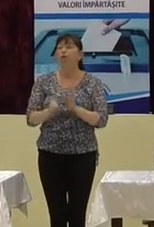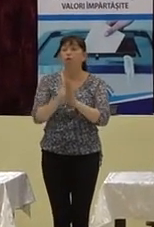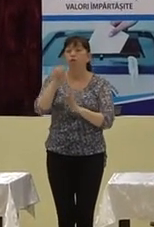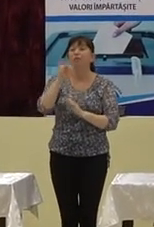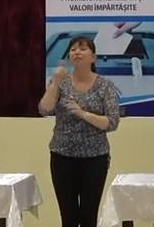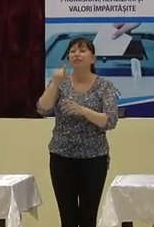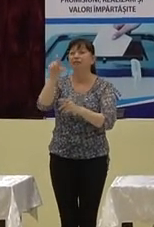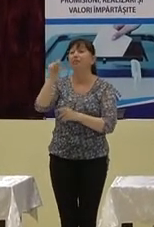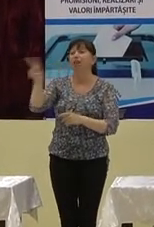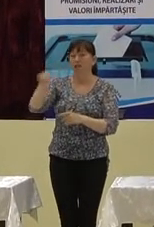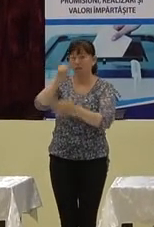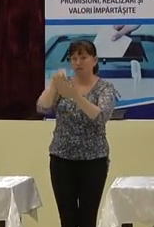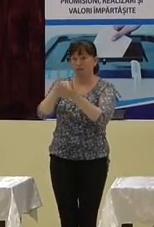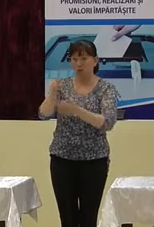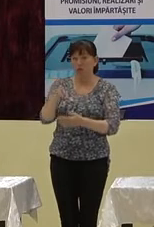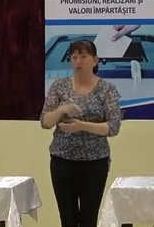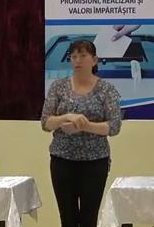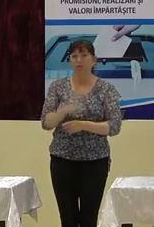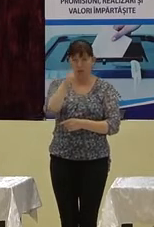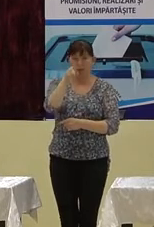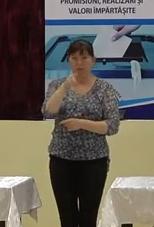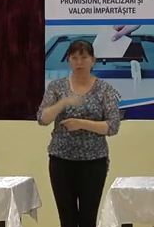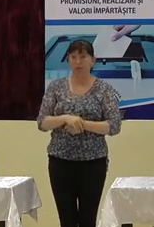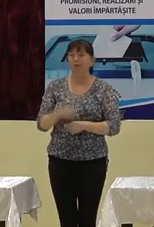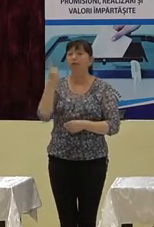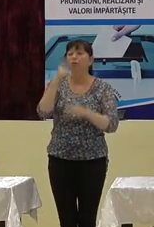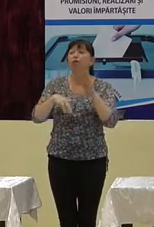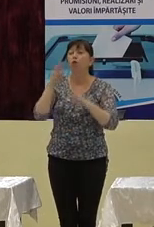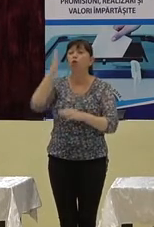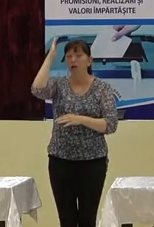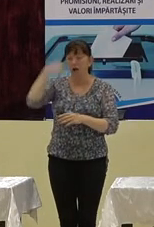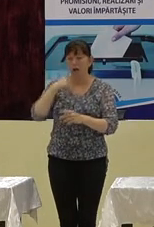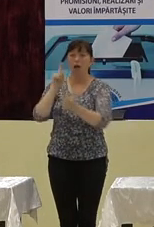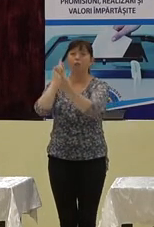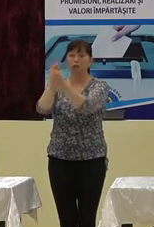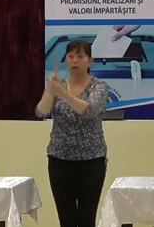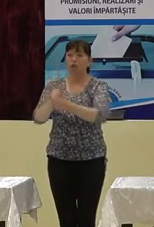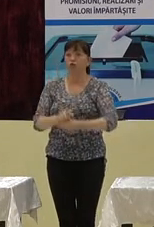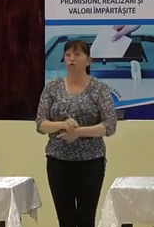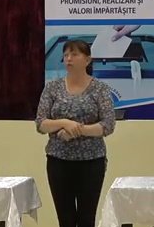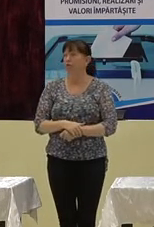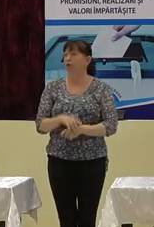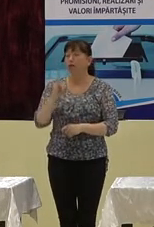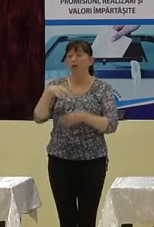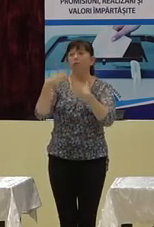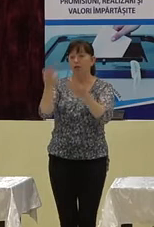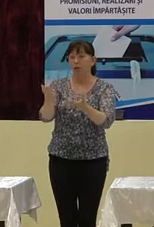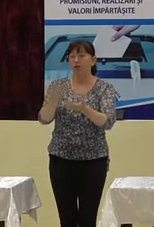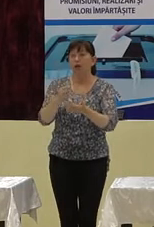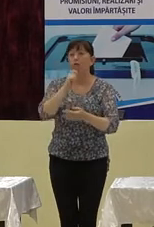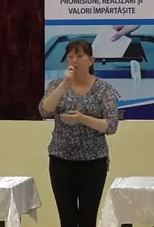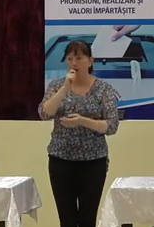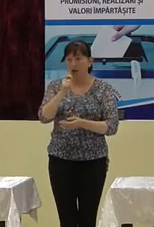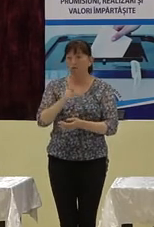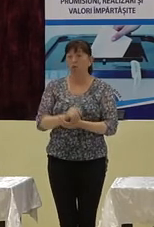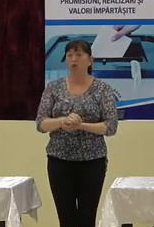din sală după următorul principiu. Deci prima mână ridicată, vă zic că eu am să mă apropii, am să vă ofer